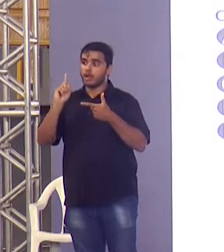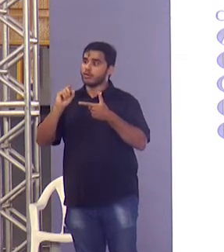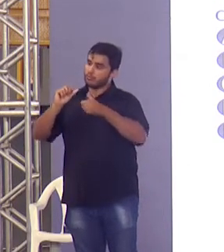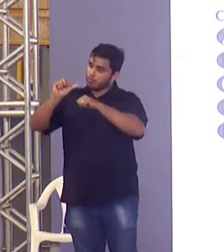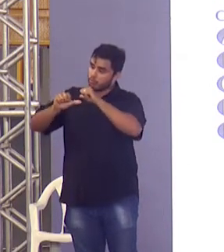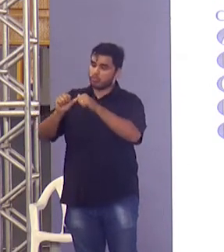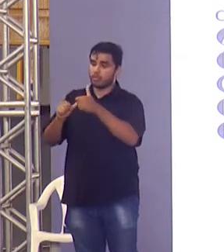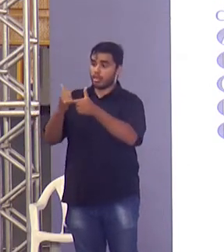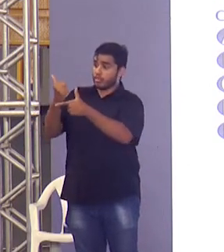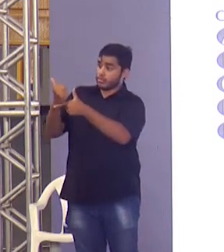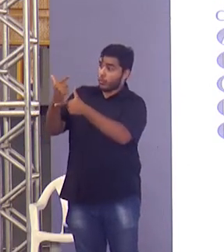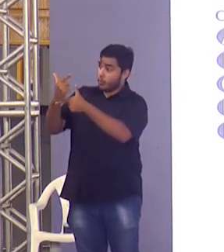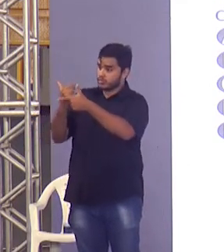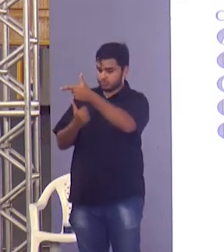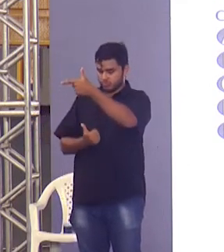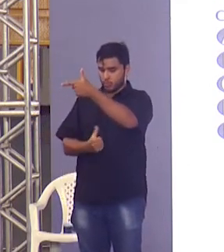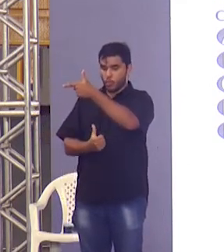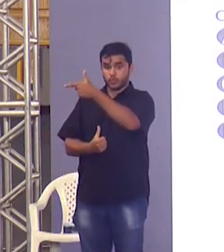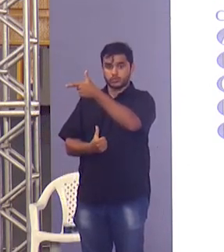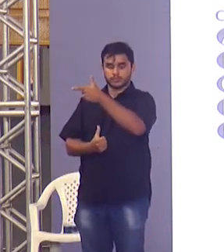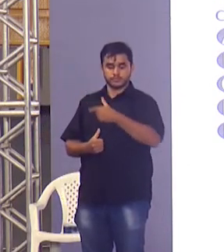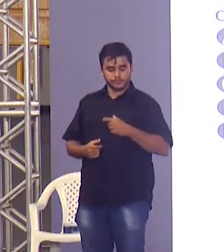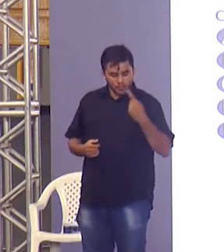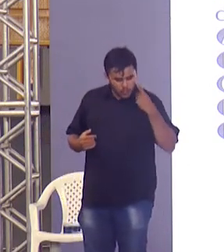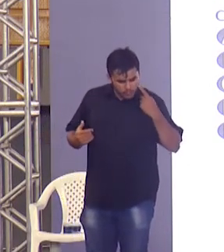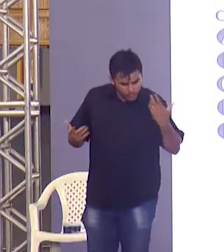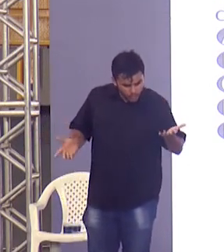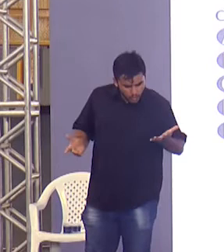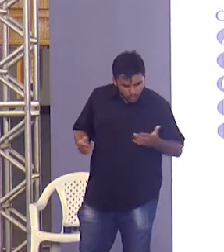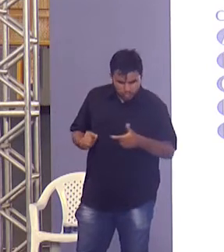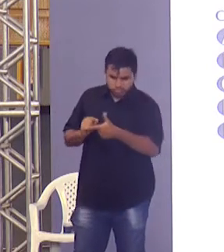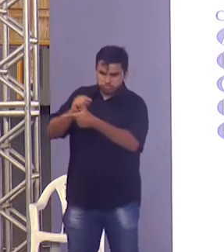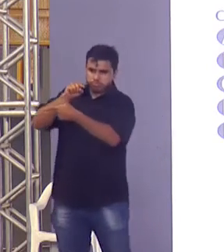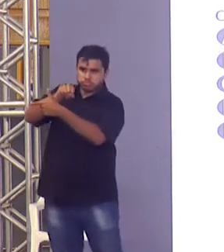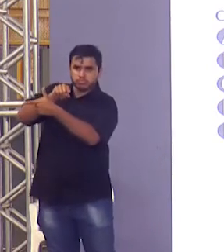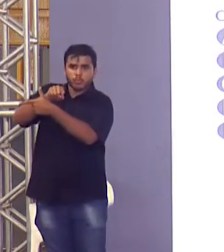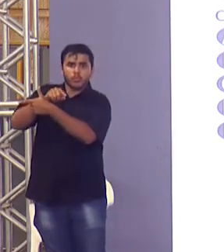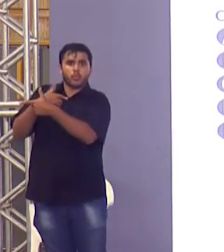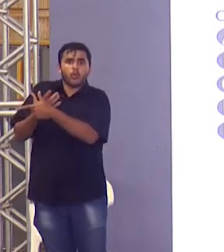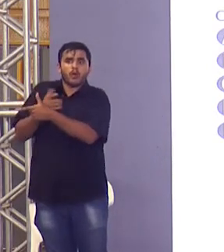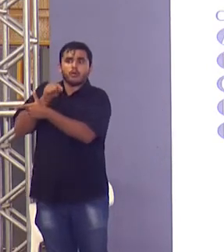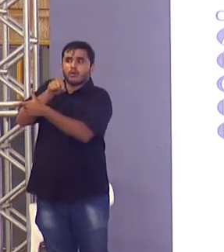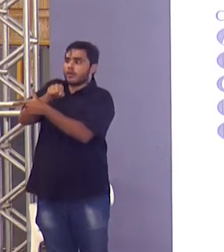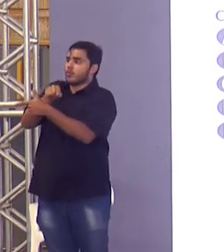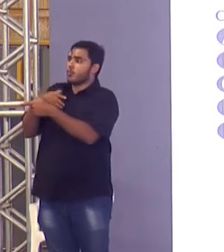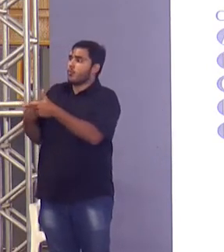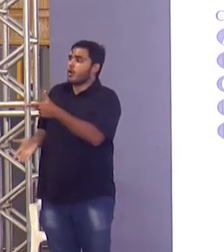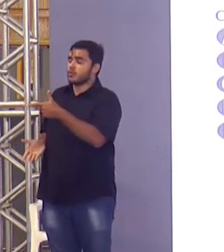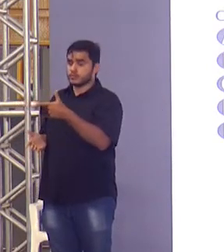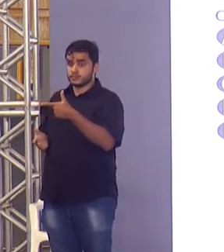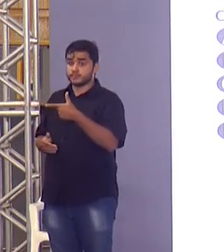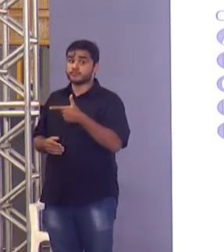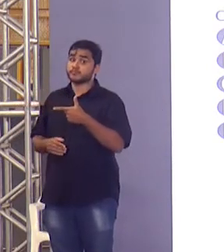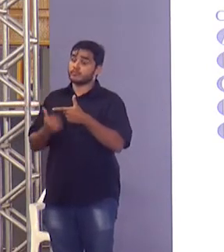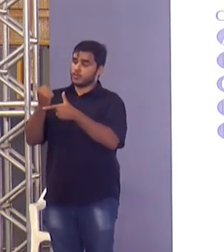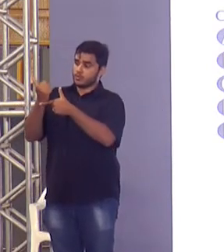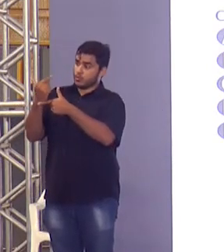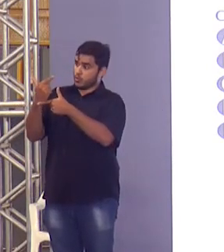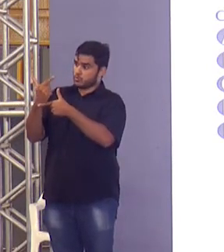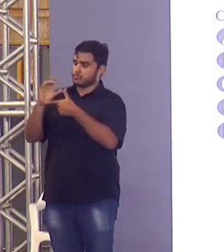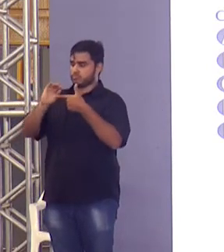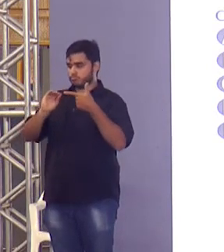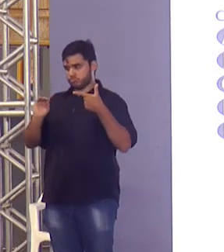é o dividendo? Eu já sei quem é o divisor, que é quanto? 12. Já sei quem